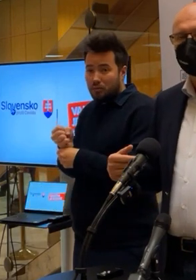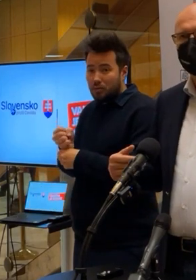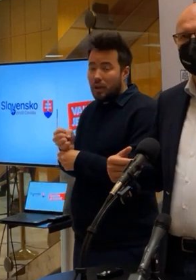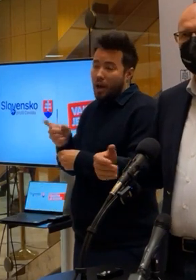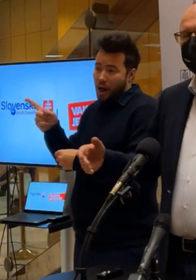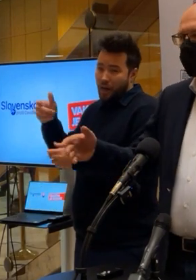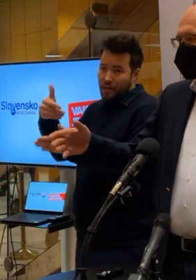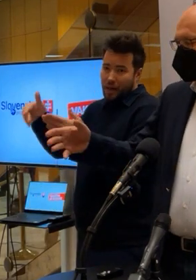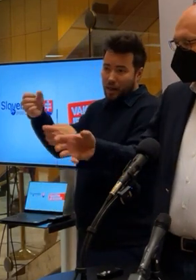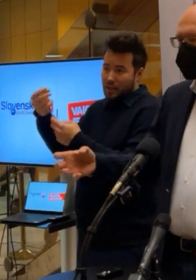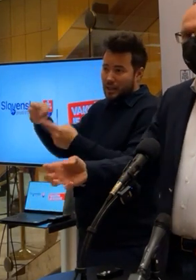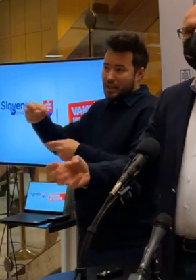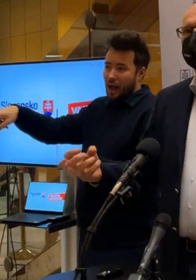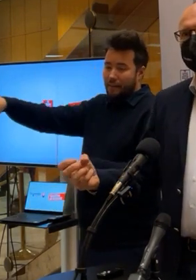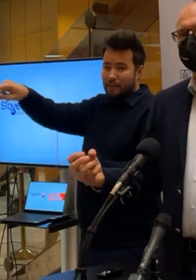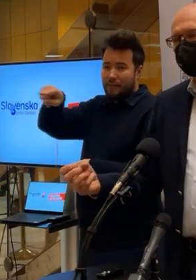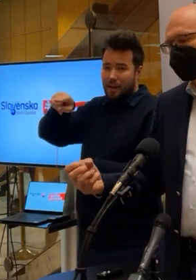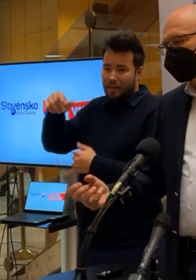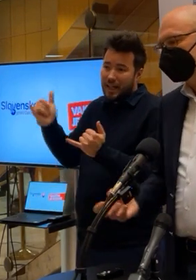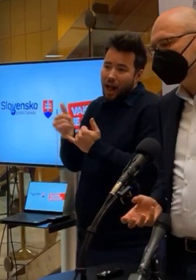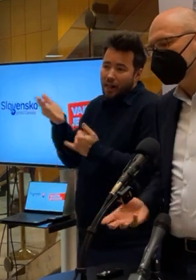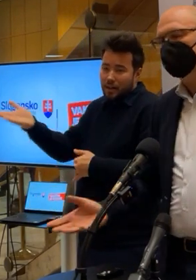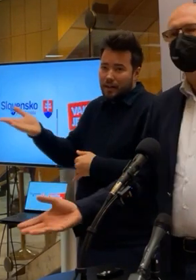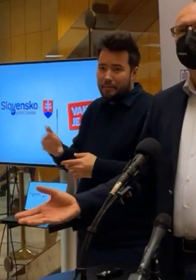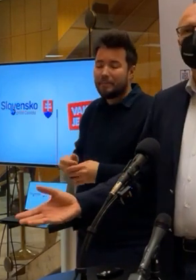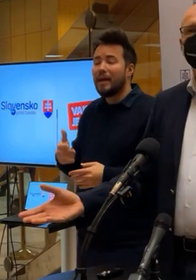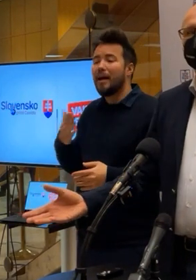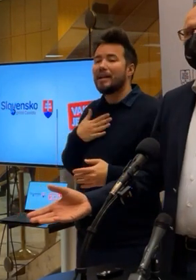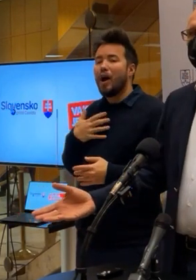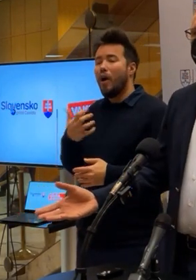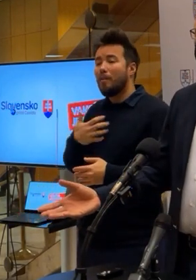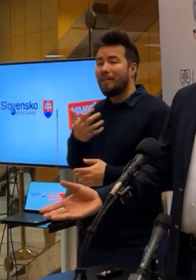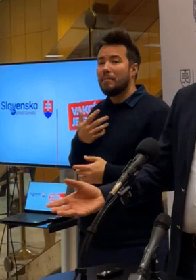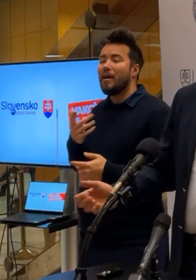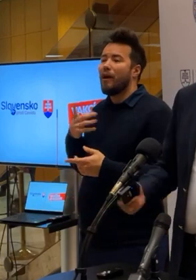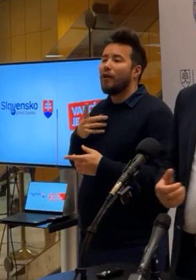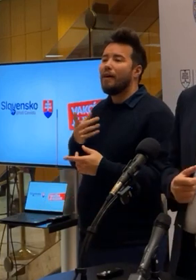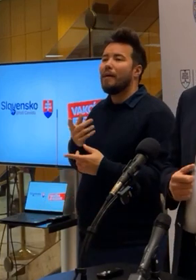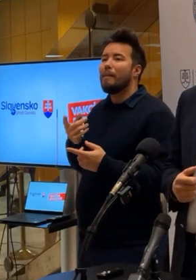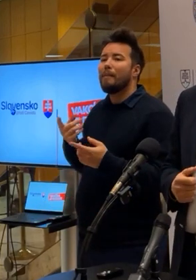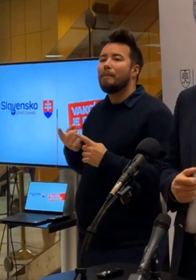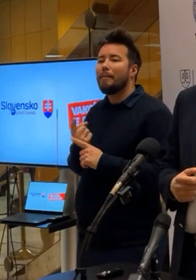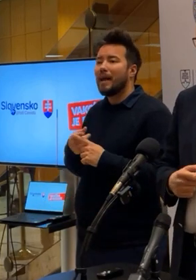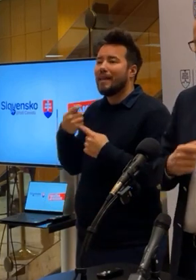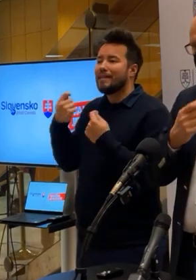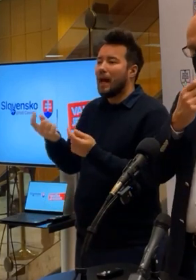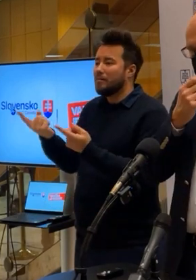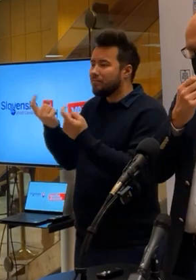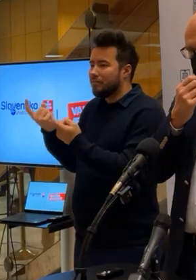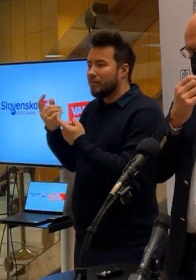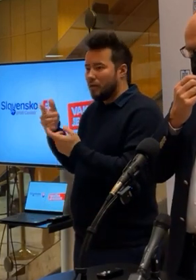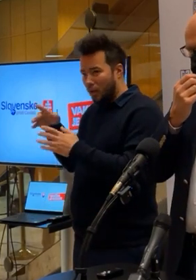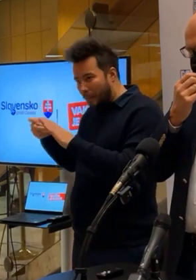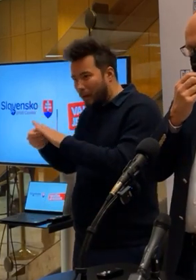moja obava je, že my vytvoríme také podmienky, že budeme podnecovať k tej korupcii.